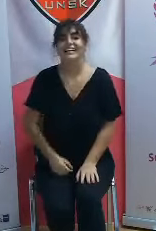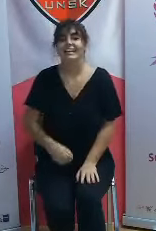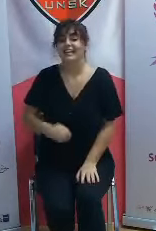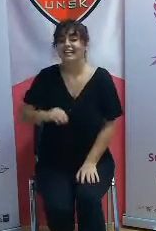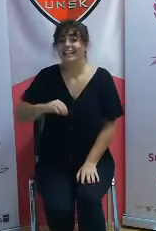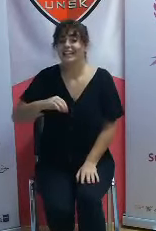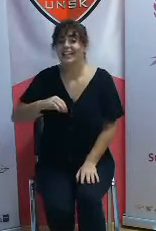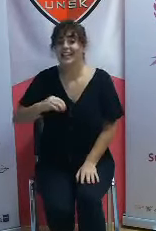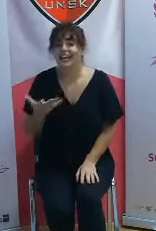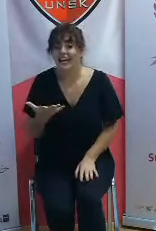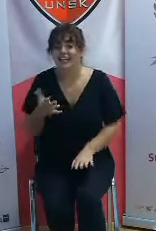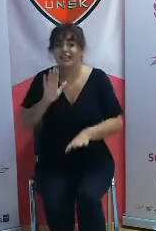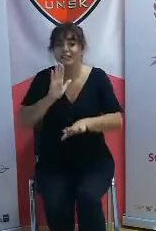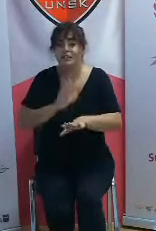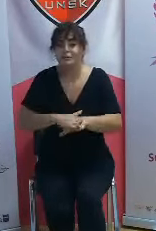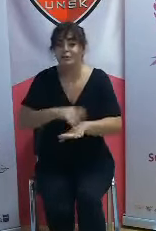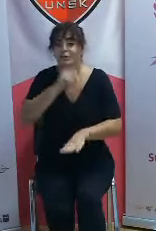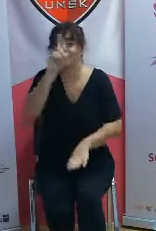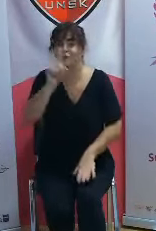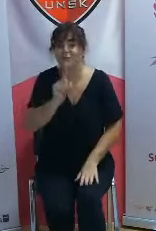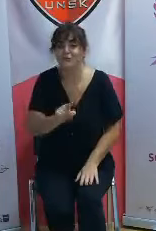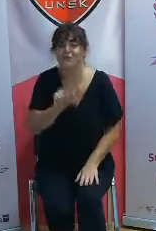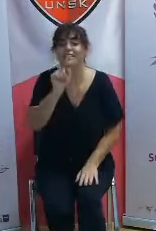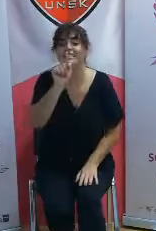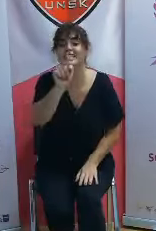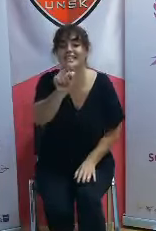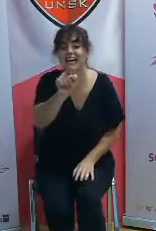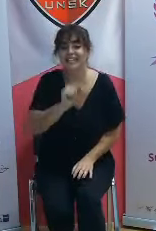Neler yapıyorsun sen?